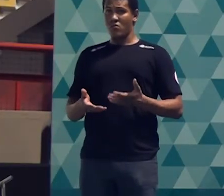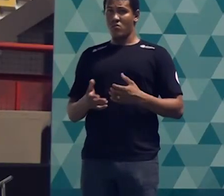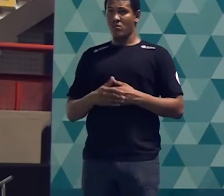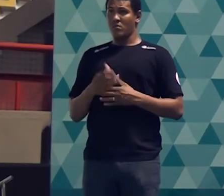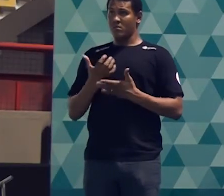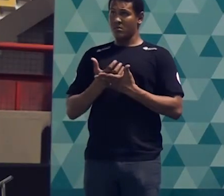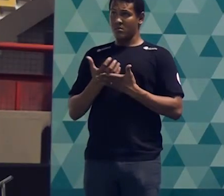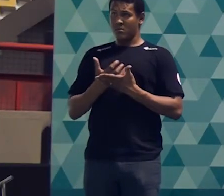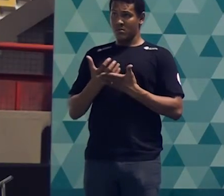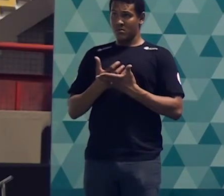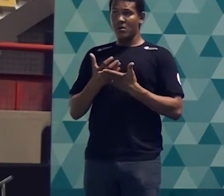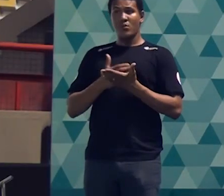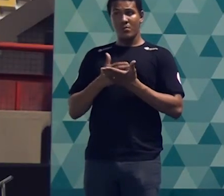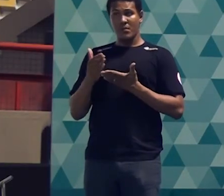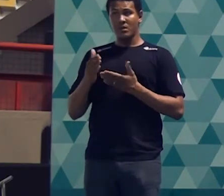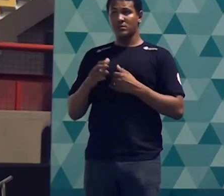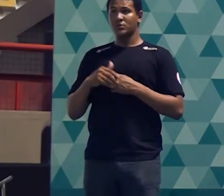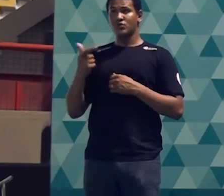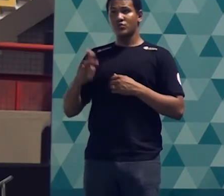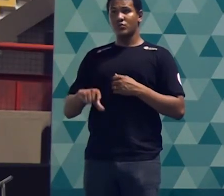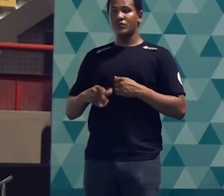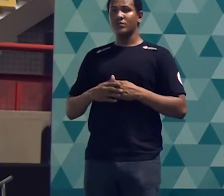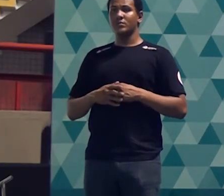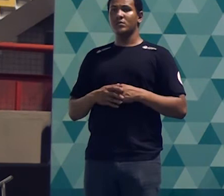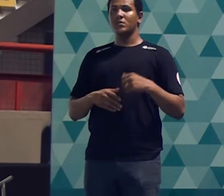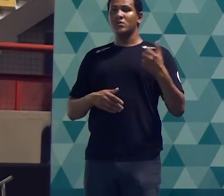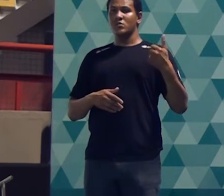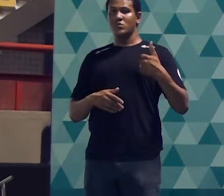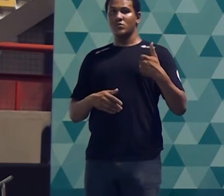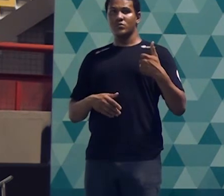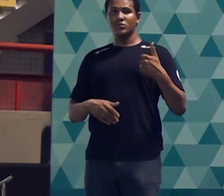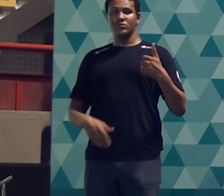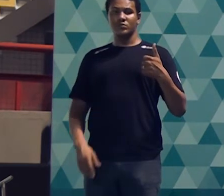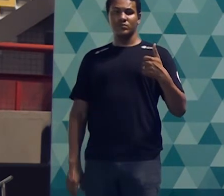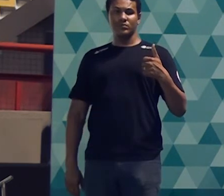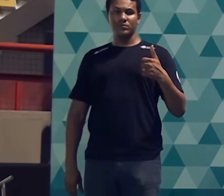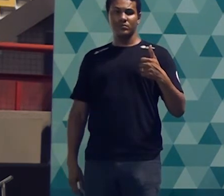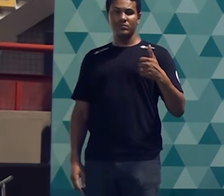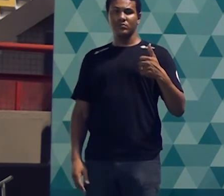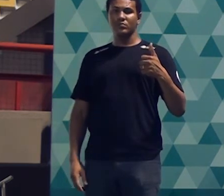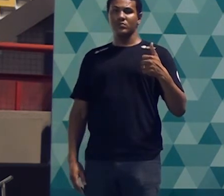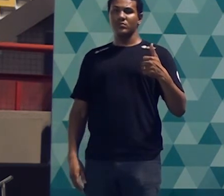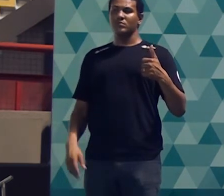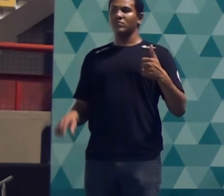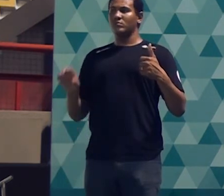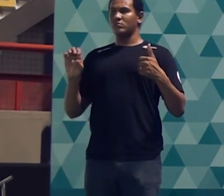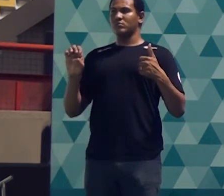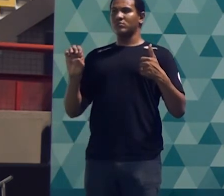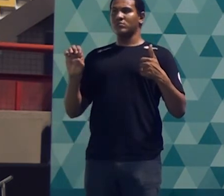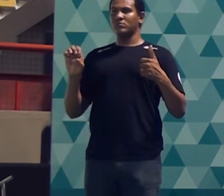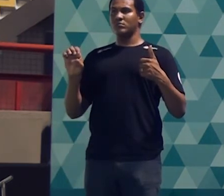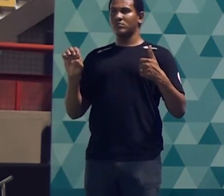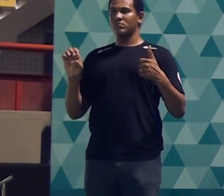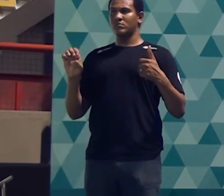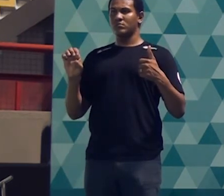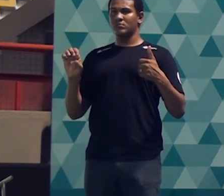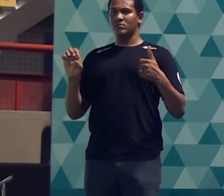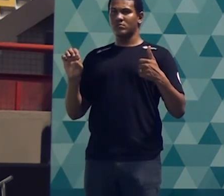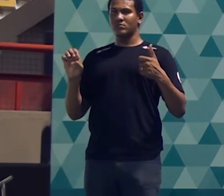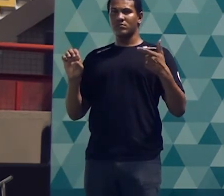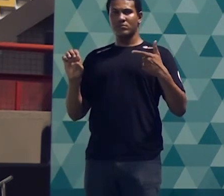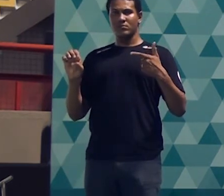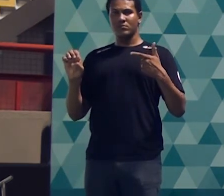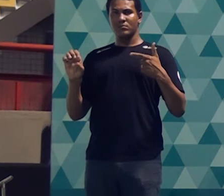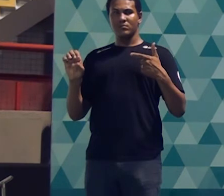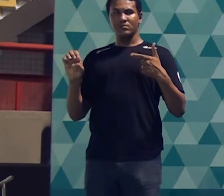Os de agora, que nós fizemos. Primeira, de sala, daqui, da agora. É de esperança.